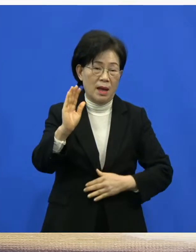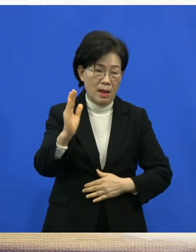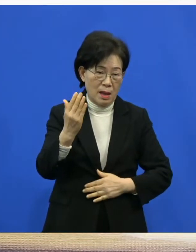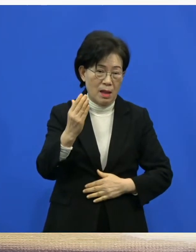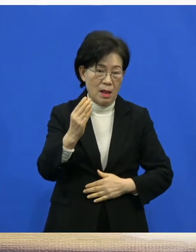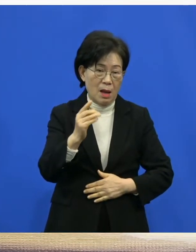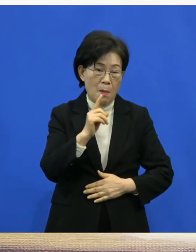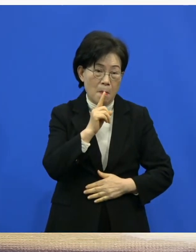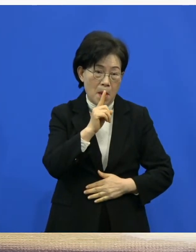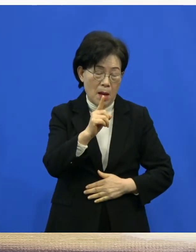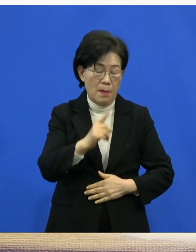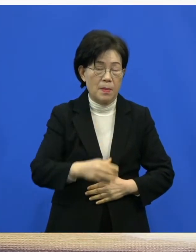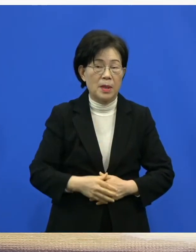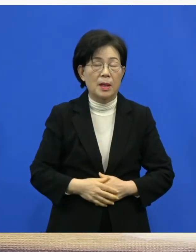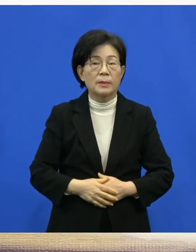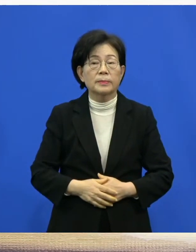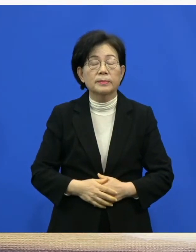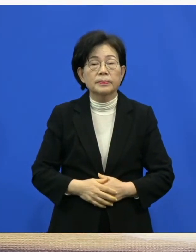찾아온다는 거죠.